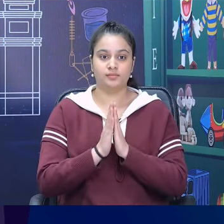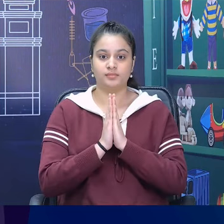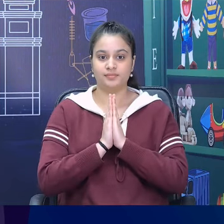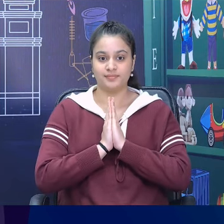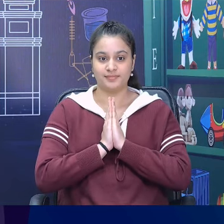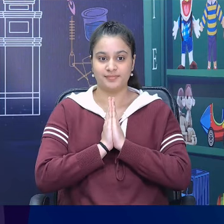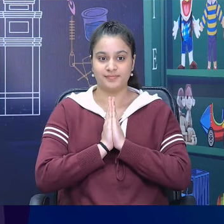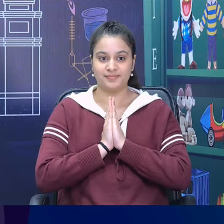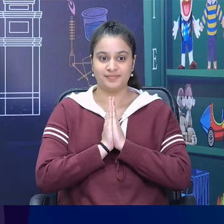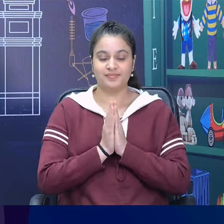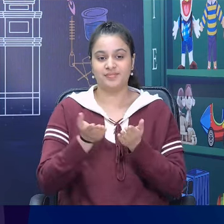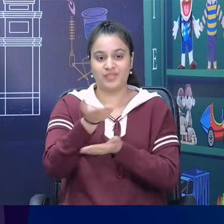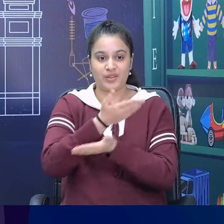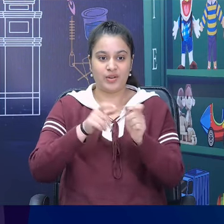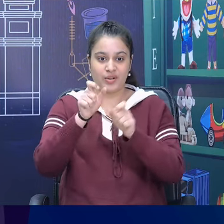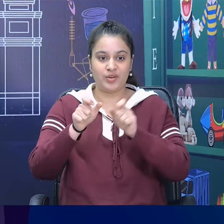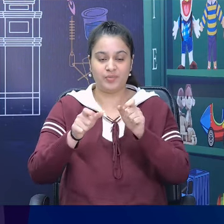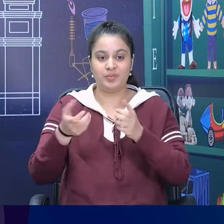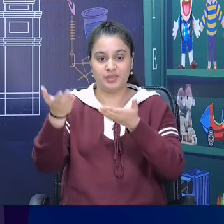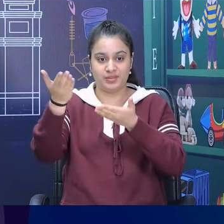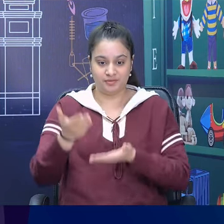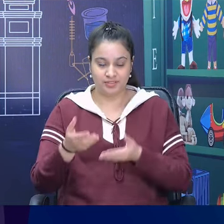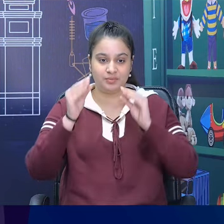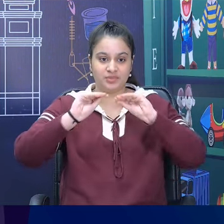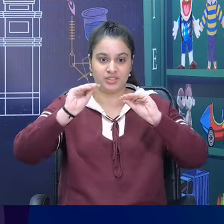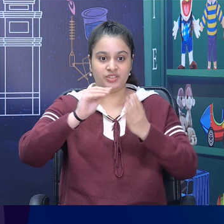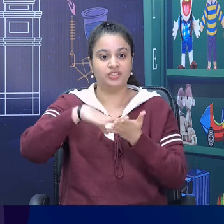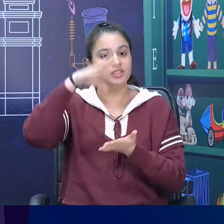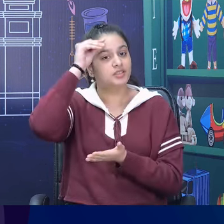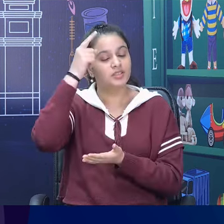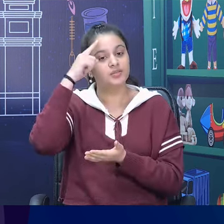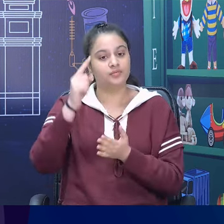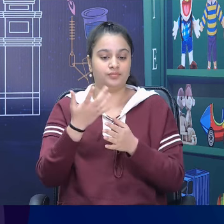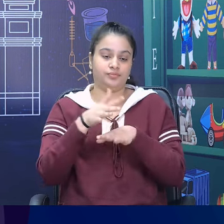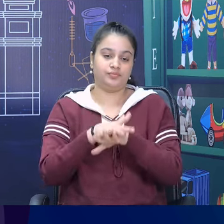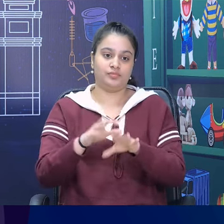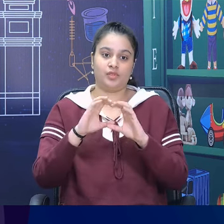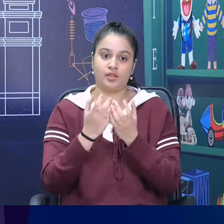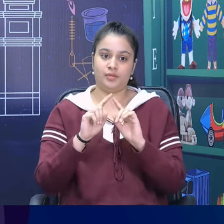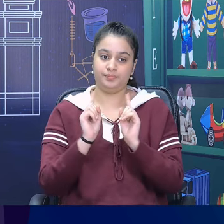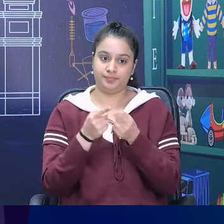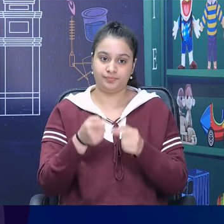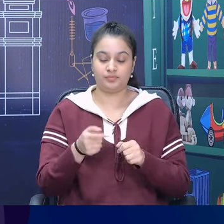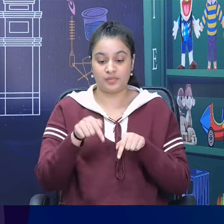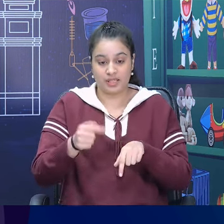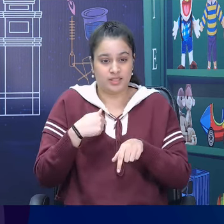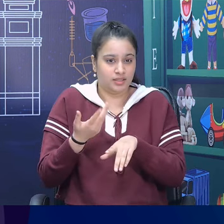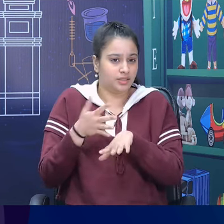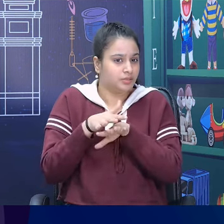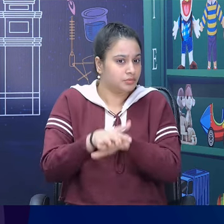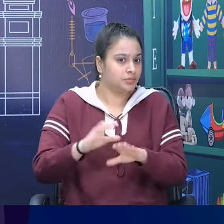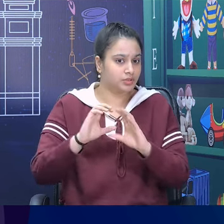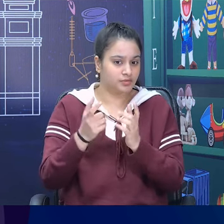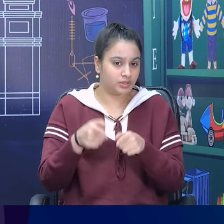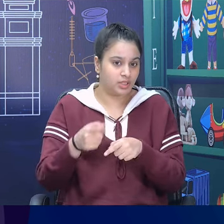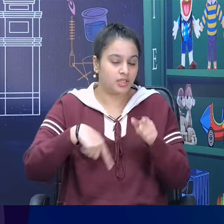नमस्कार आप सभी का स्वागत है टीचिंग लर्निंग इंटरवेंशन फॉर इंक्लूसिव क्लासरूम में आइए इस समावेशी कक्षा के जरिए अपनी समझ